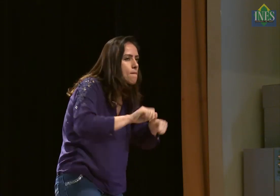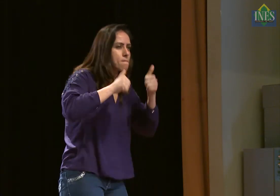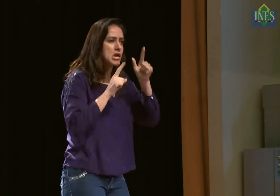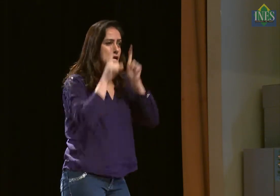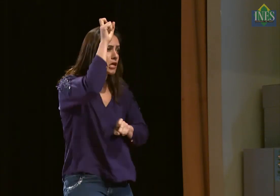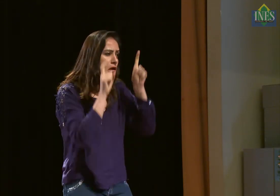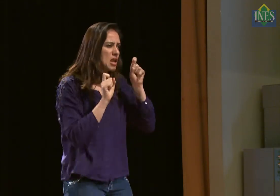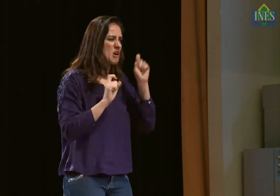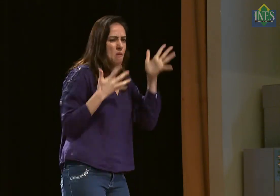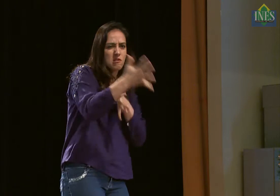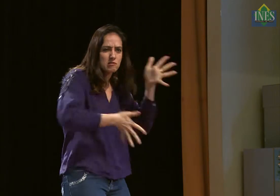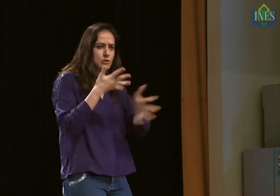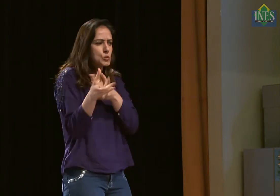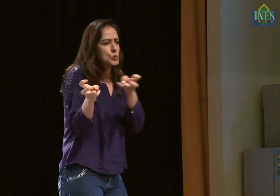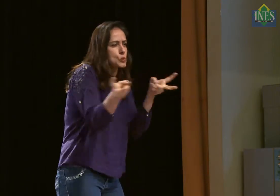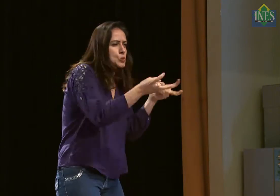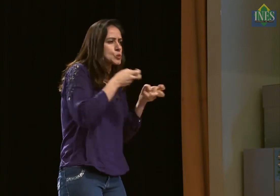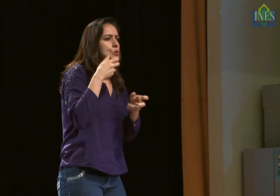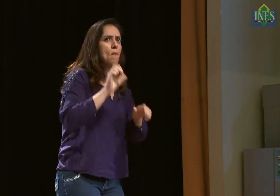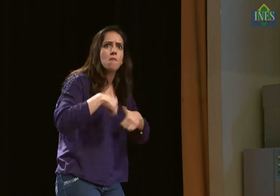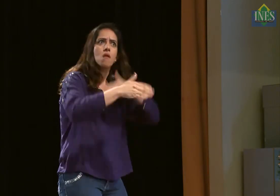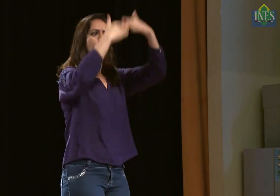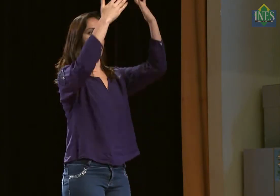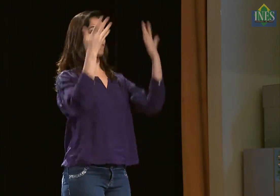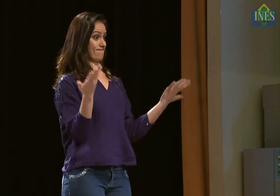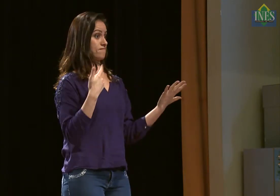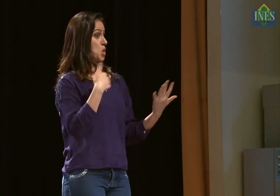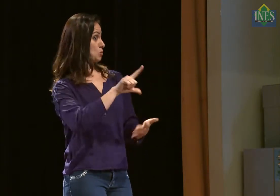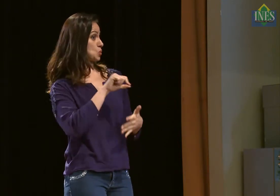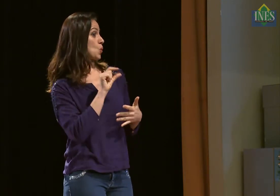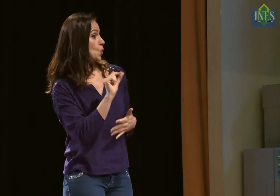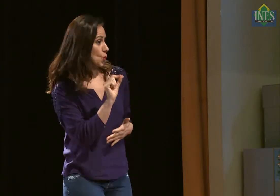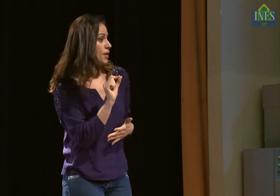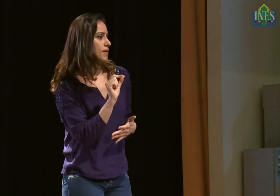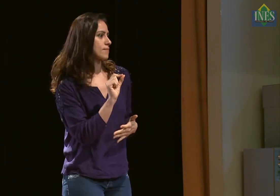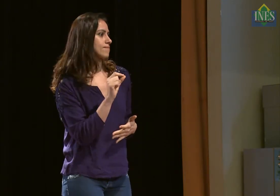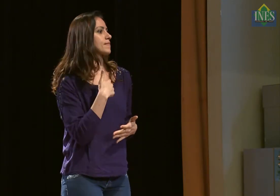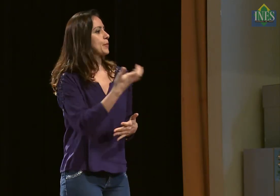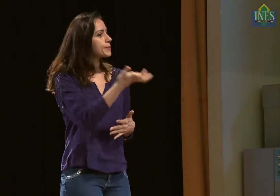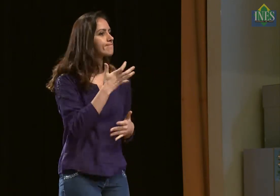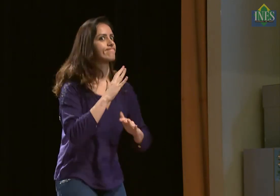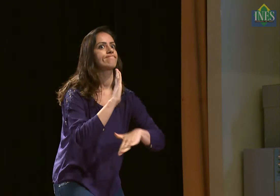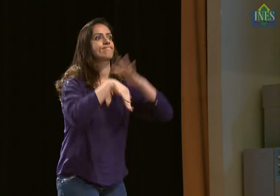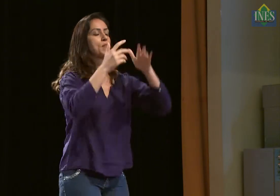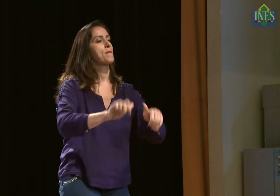pudesse aprender, para que eu pudesse melhorar minha expressão, para que eu melhorasse minha língua de sinais, para que eu pudesse me aperfeiçoar. E o que eu iria escolher? Então, eu